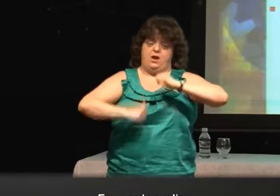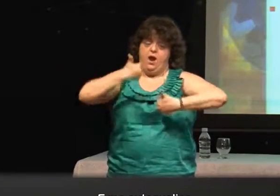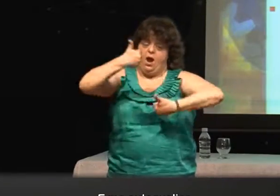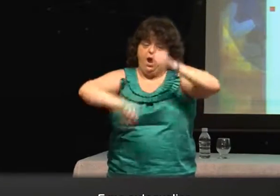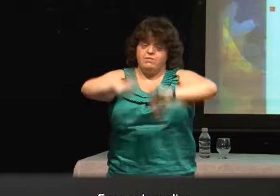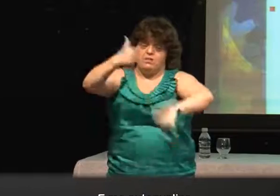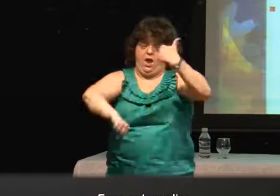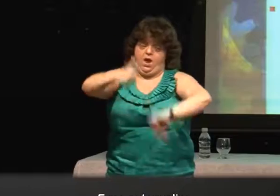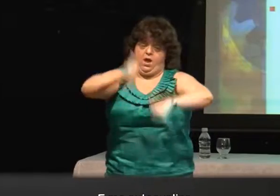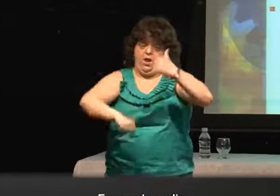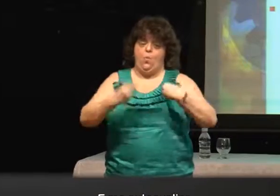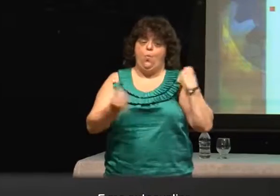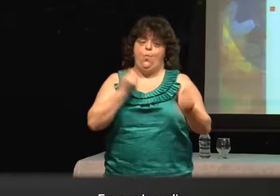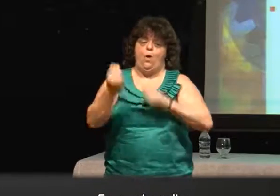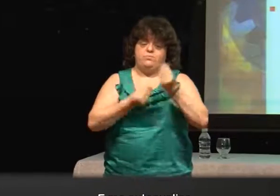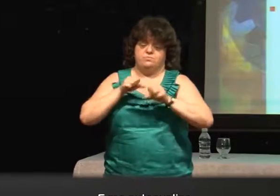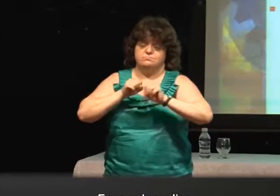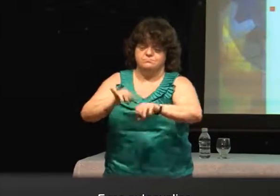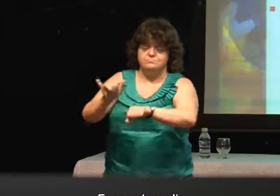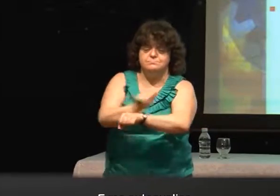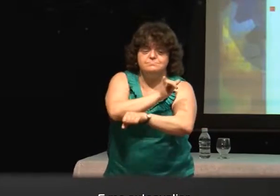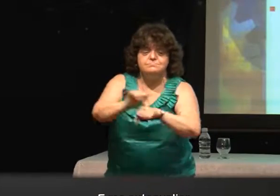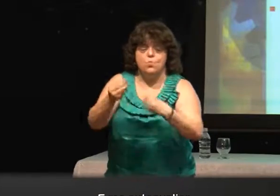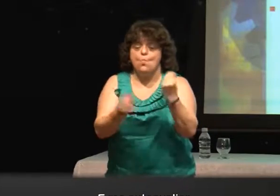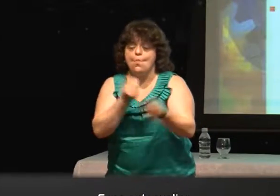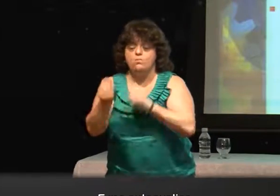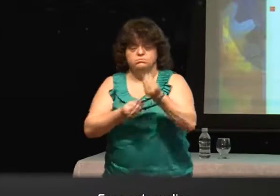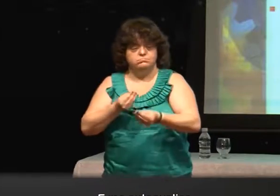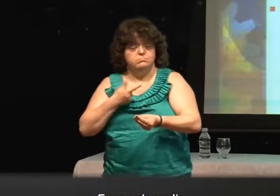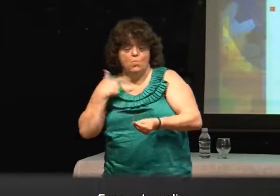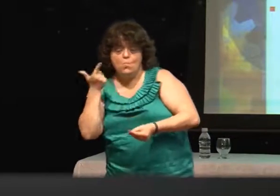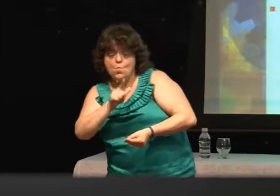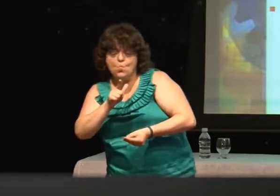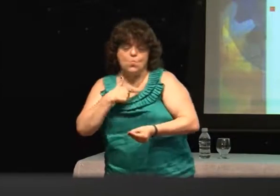Não, e ver, e me avaliar, me autoavaliar.